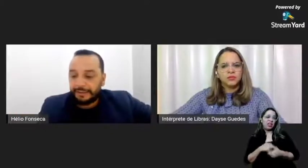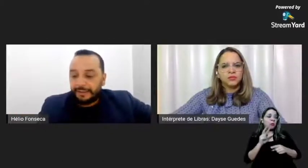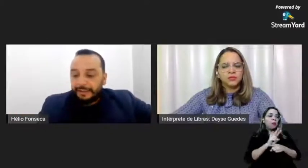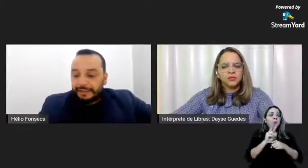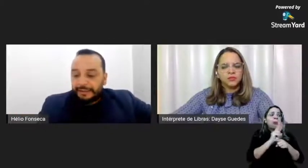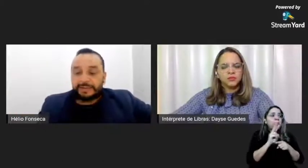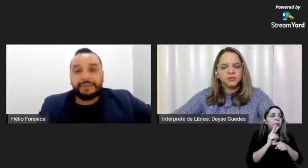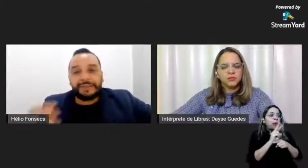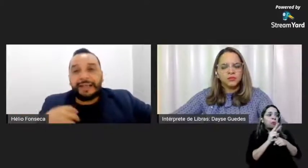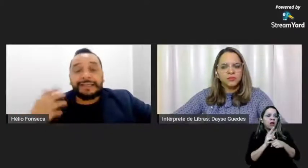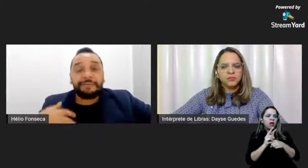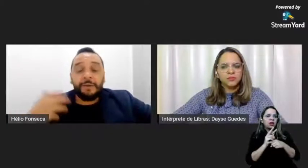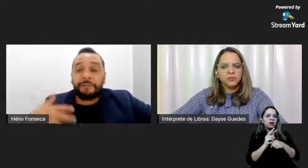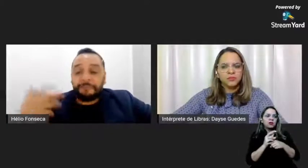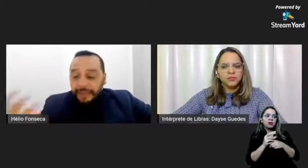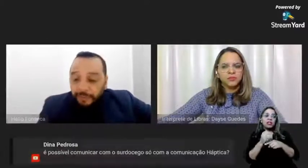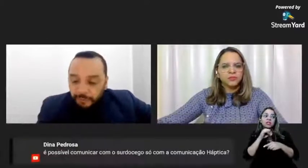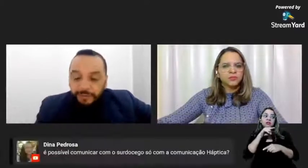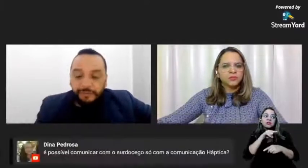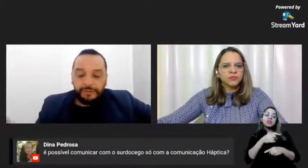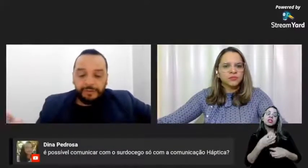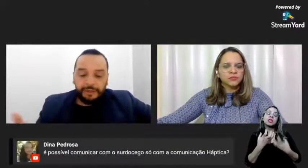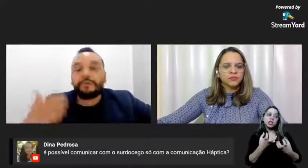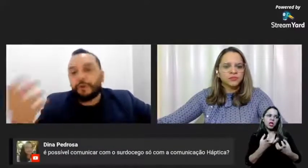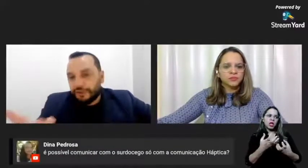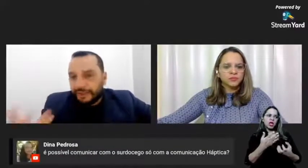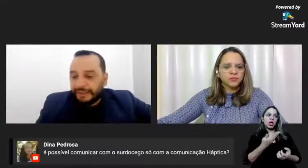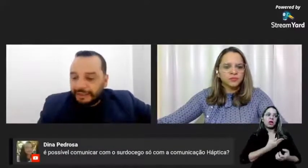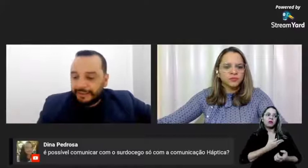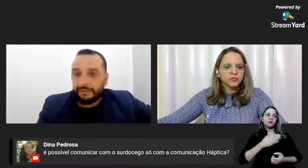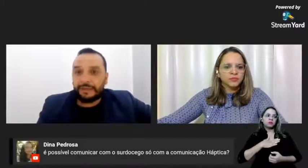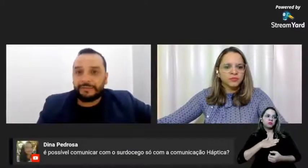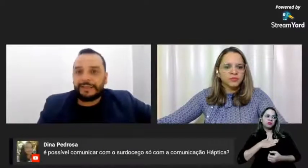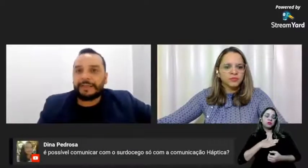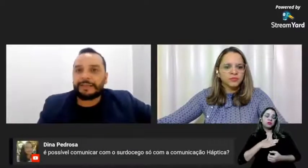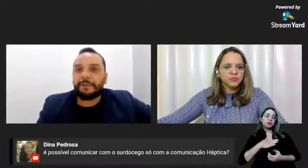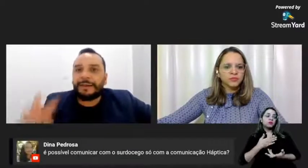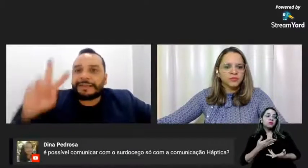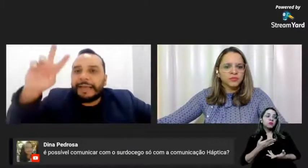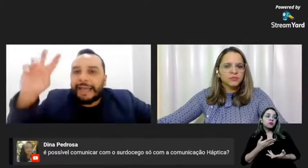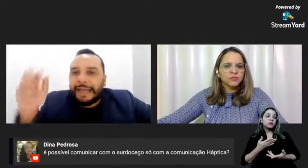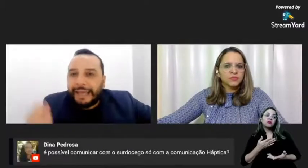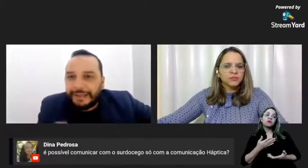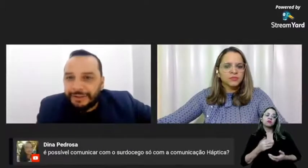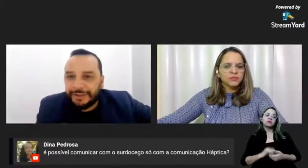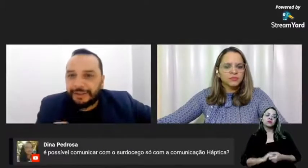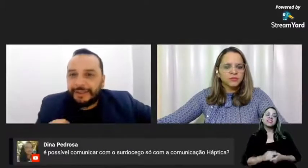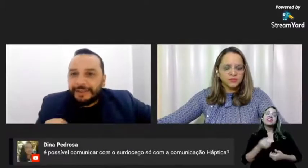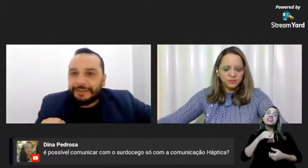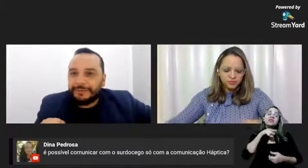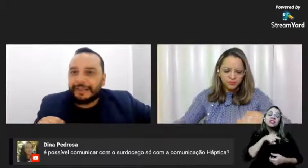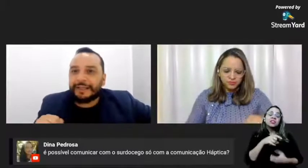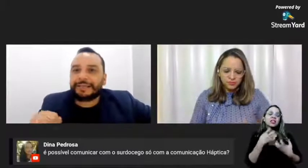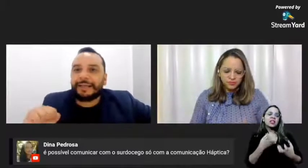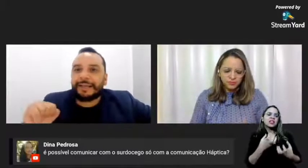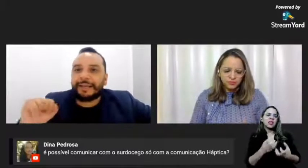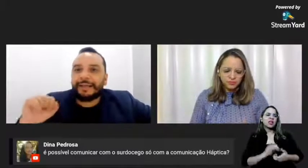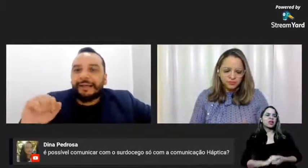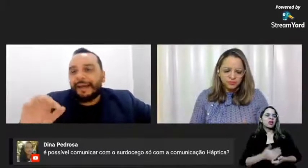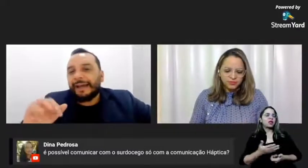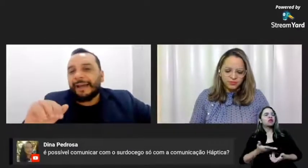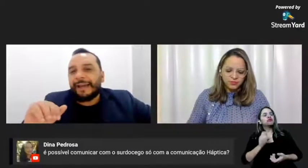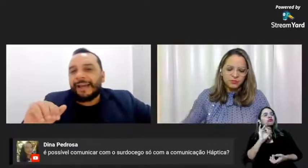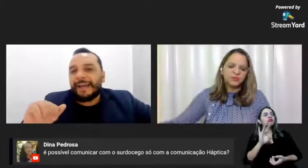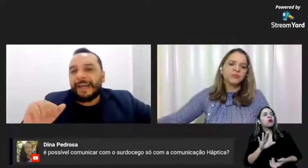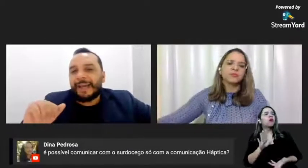mais. Então, se você quer ser meu amigo, eu vou te tratar assim. Agora, se você quer ser meu paciente, se você quer